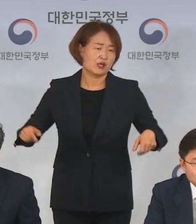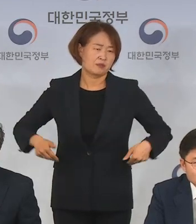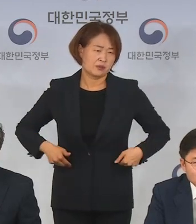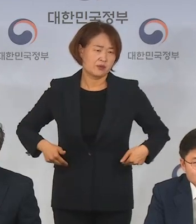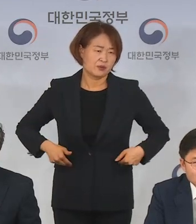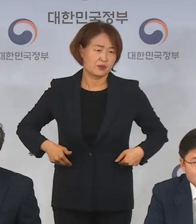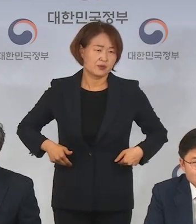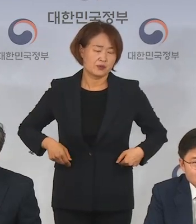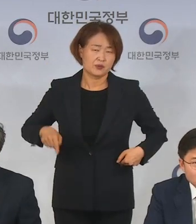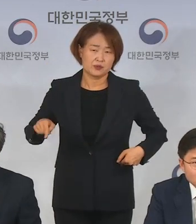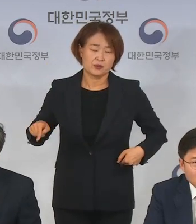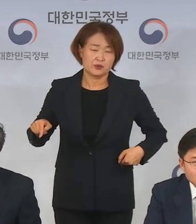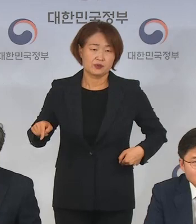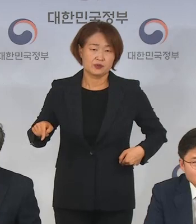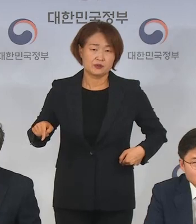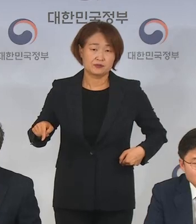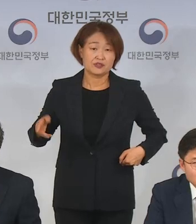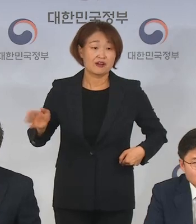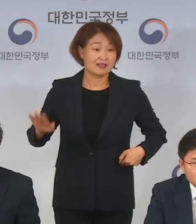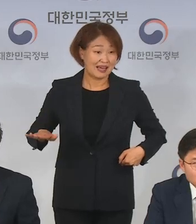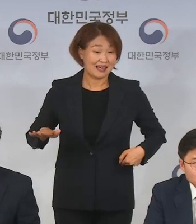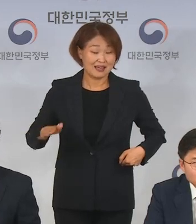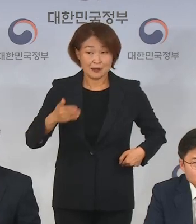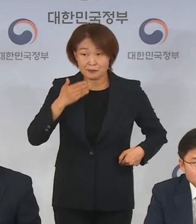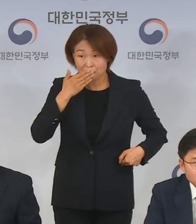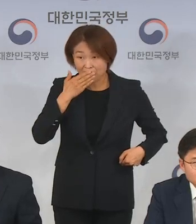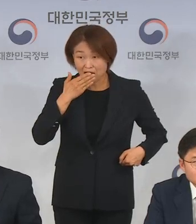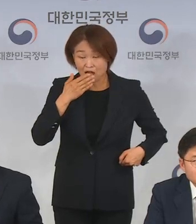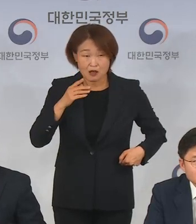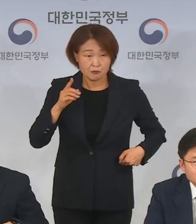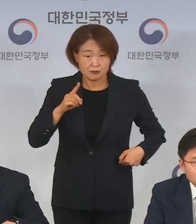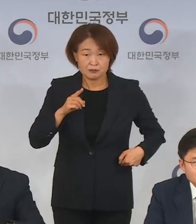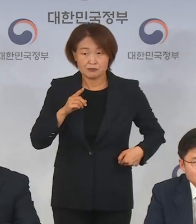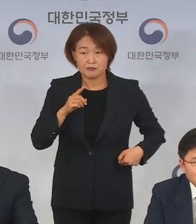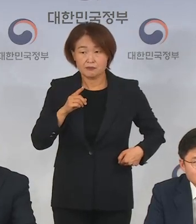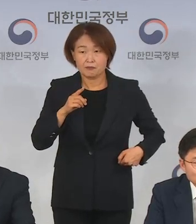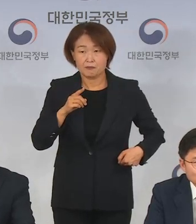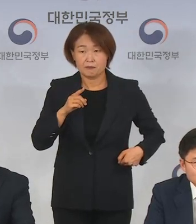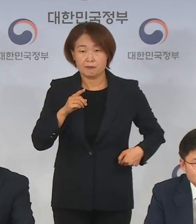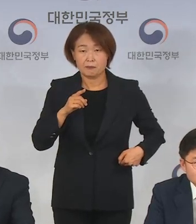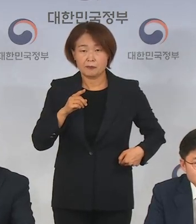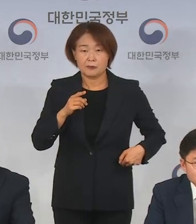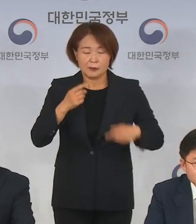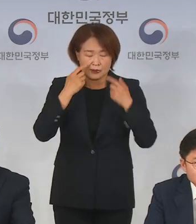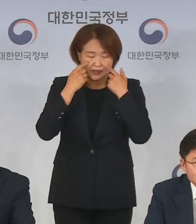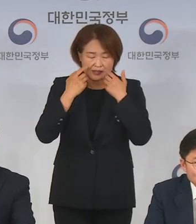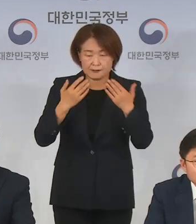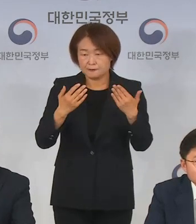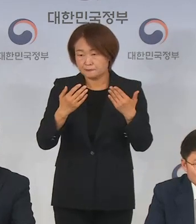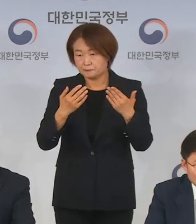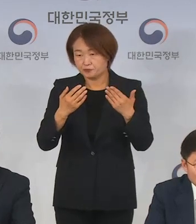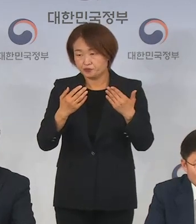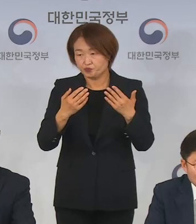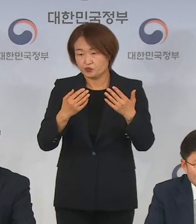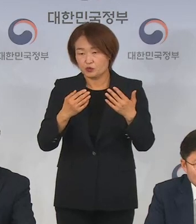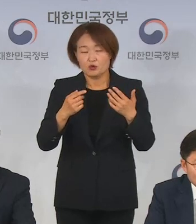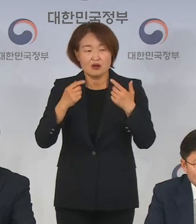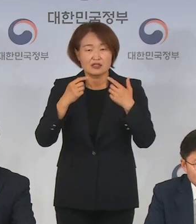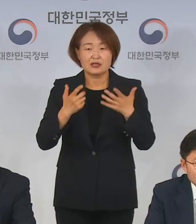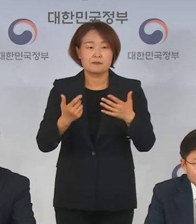걸리고 있습니다만은 가능하면 저희들이 의미를 가질 수 있는 시기가 넘지